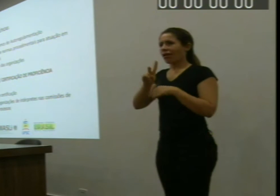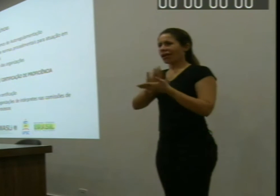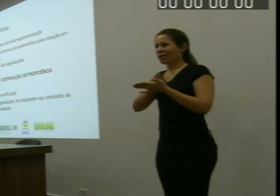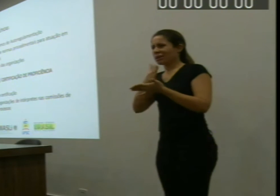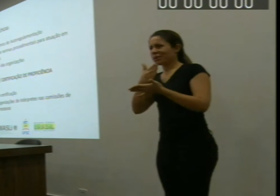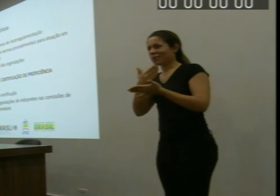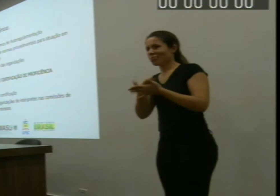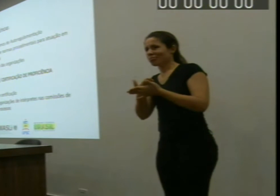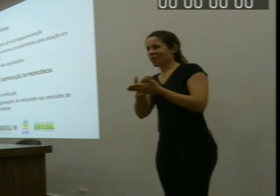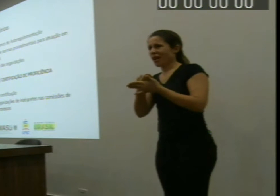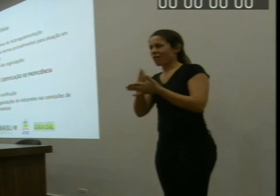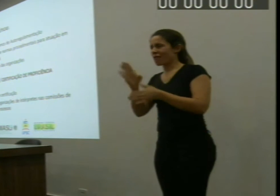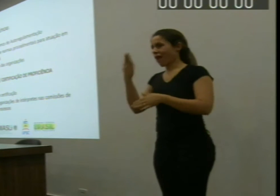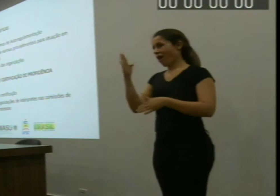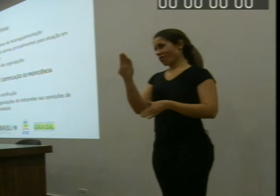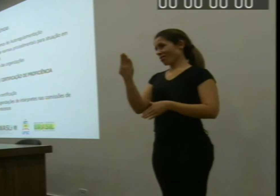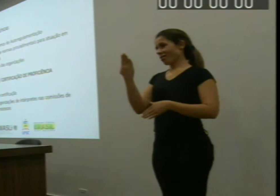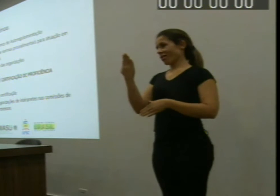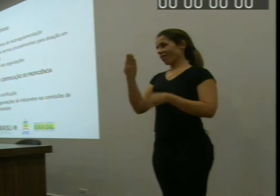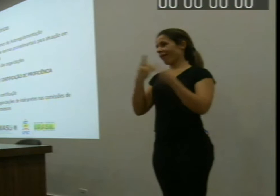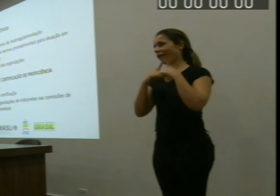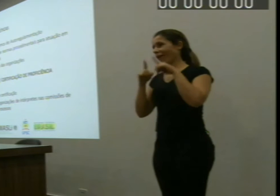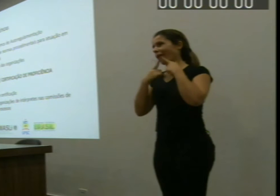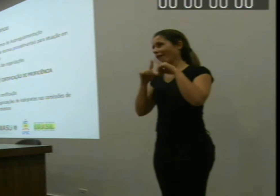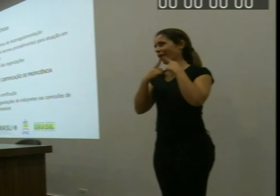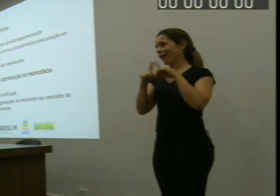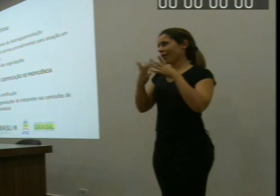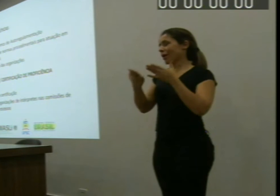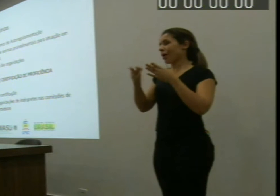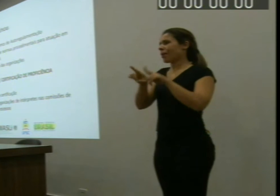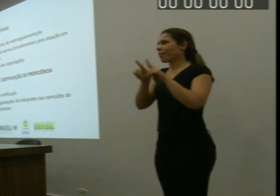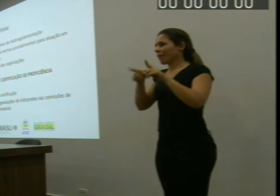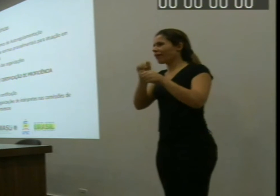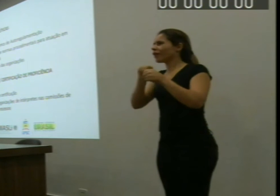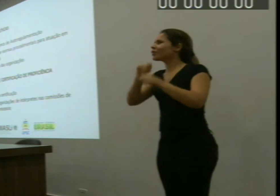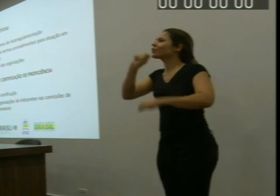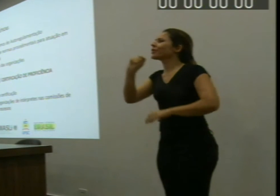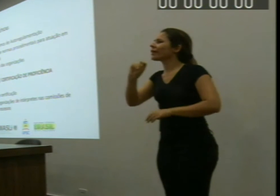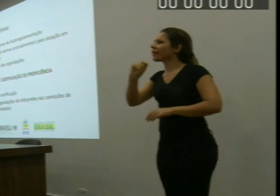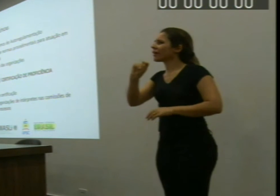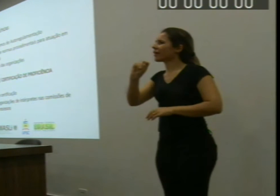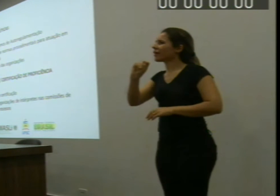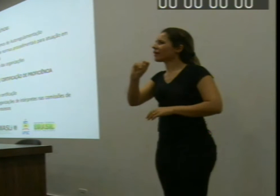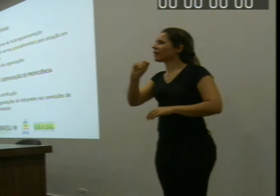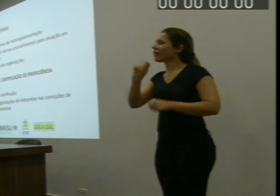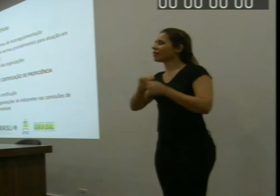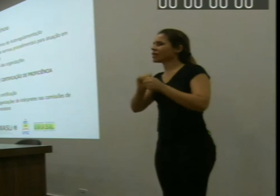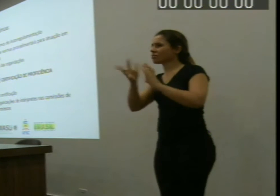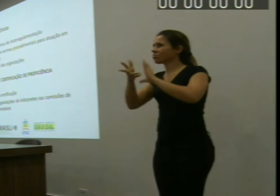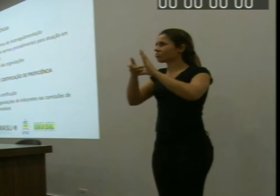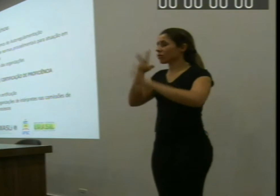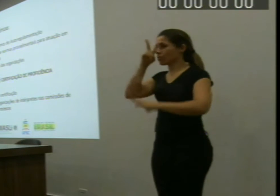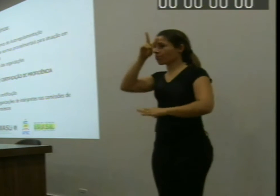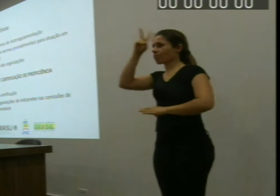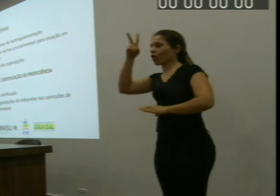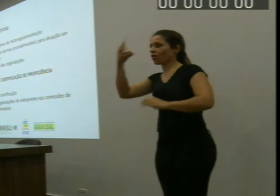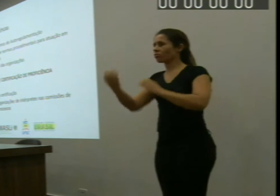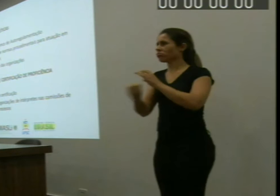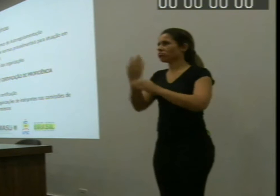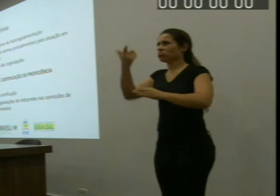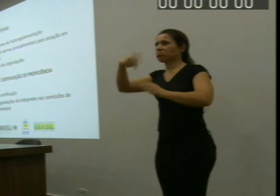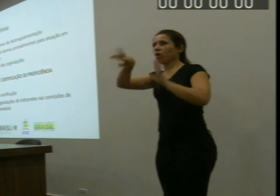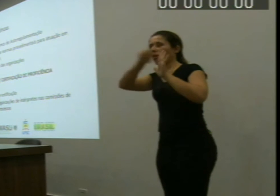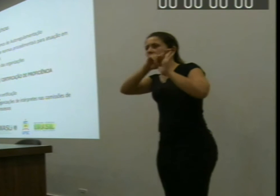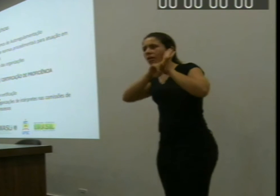por aí mas a gente também não faz nada né ou seja para fortalecer o prolibras ou seja para criar outros mecanismos